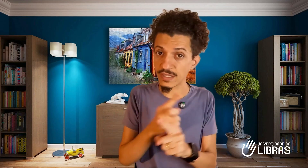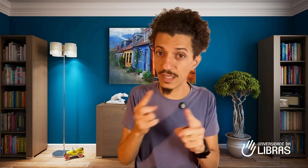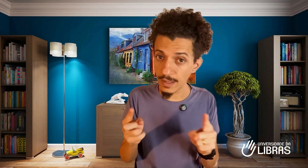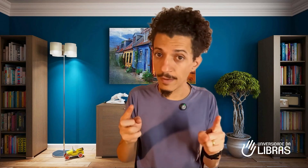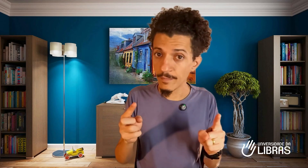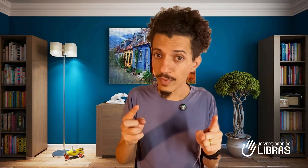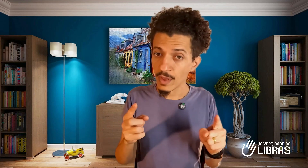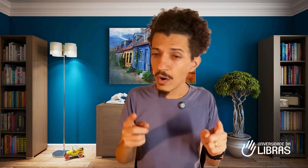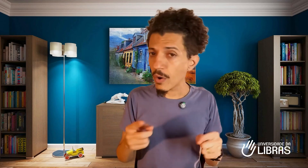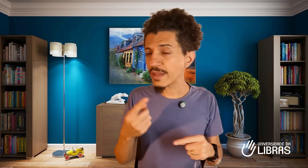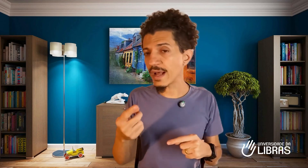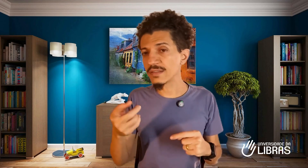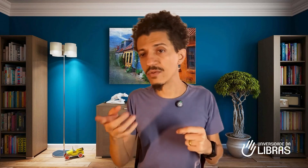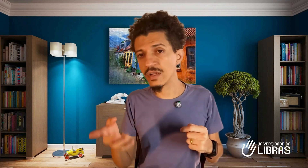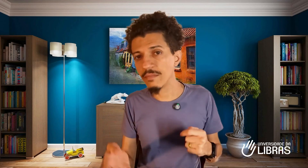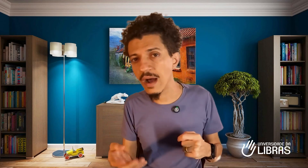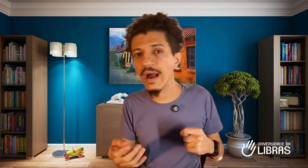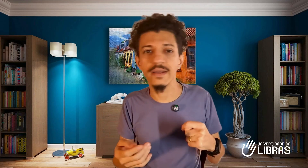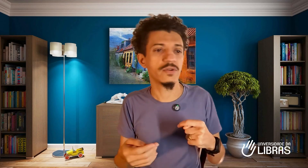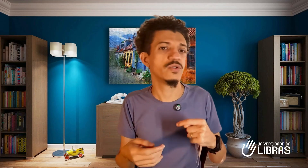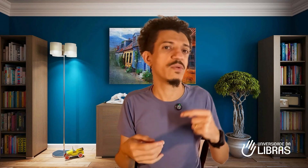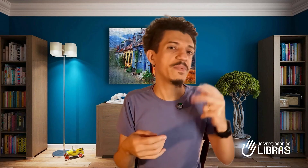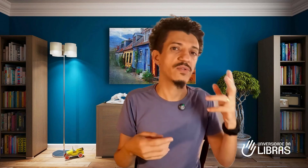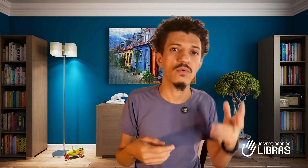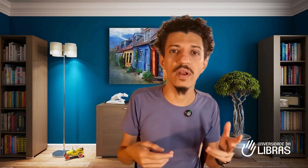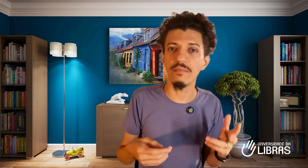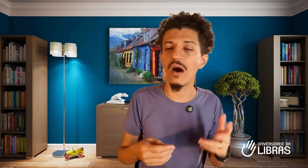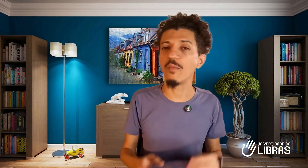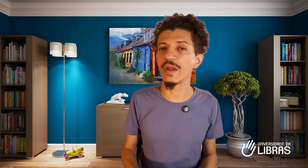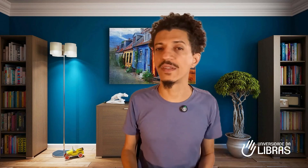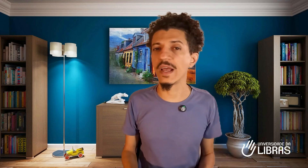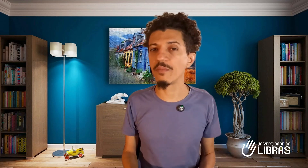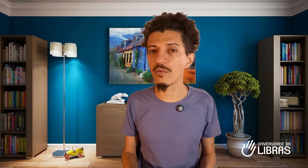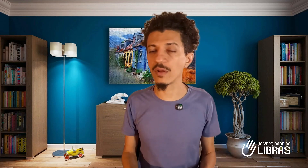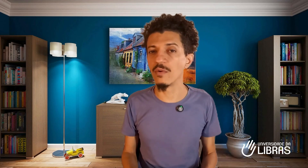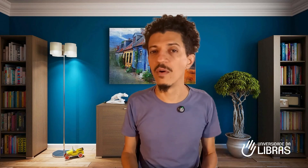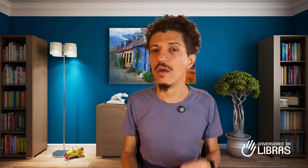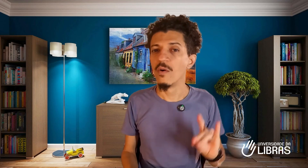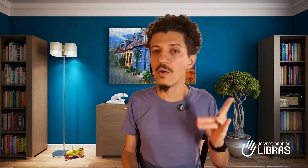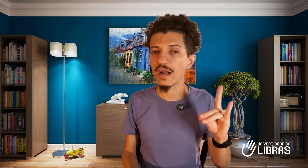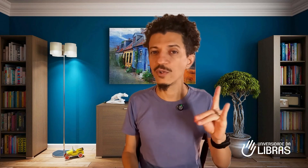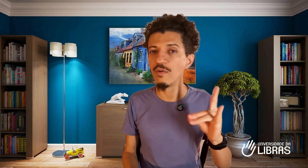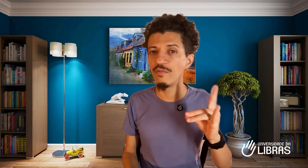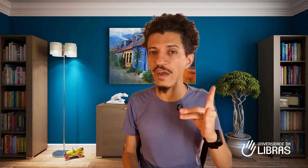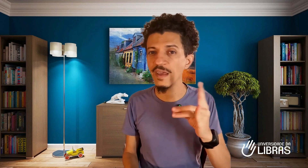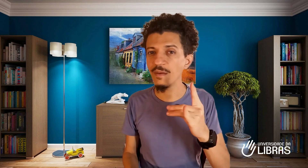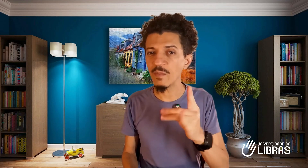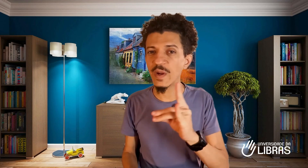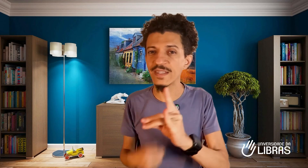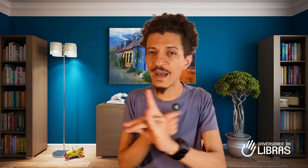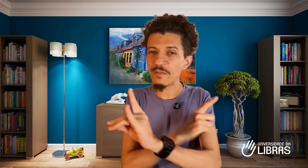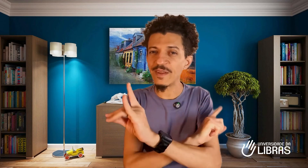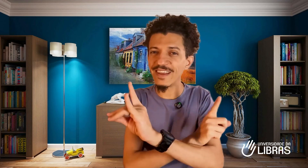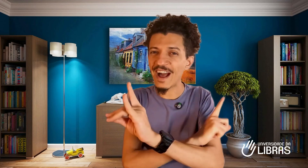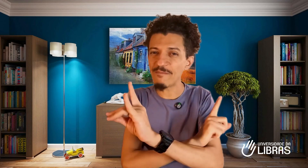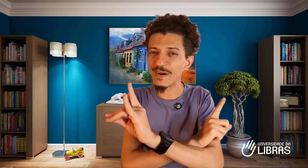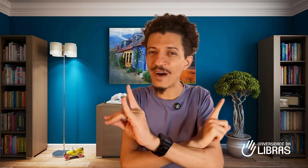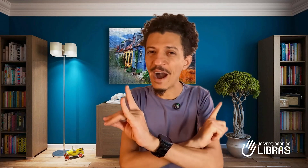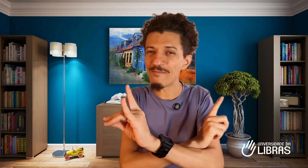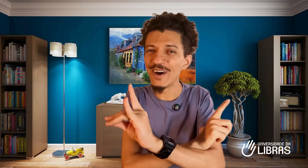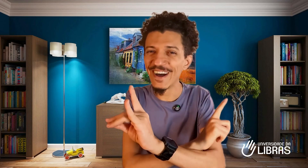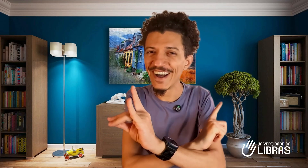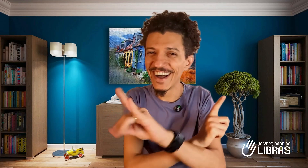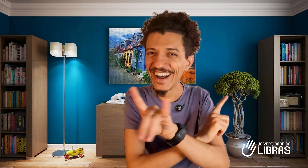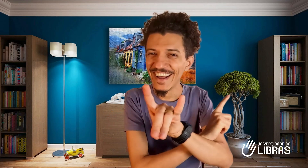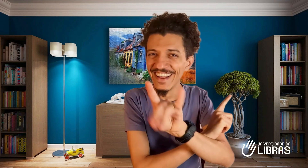entre si, ou a interação de animais, ou de uma pessoa com animal, por exemplo, quando um cachorro vem, por exemplo, e rabando o